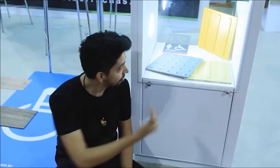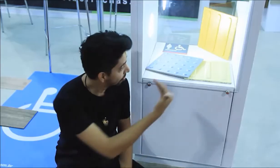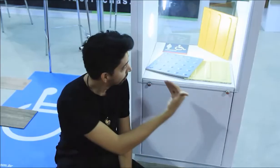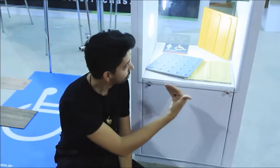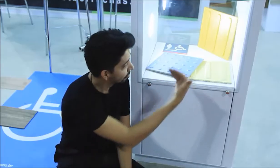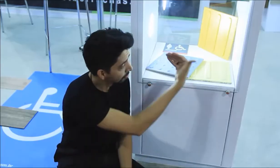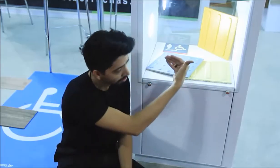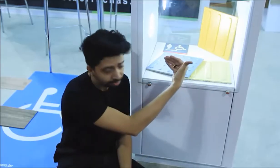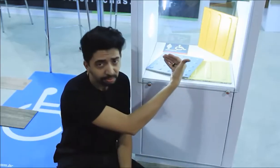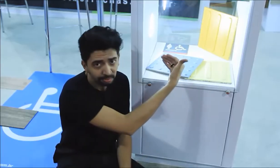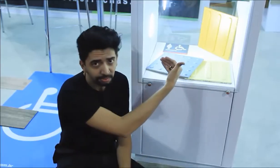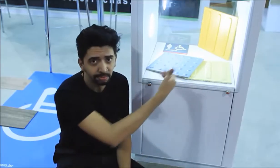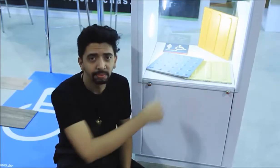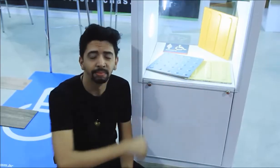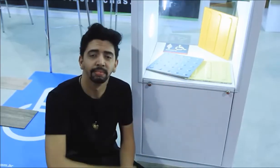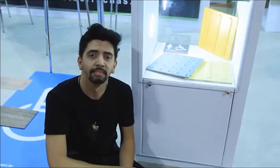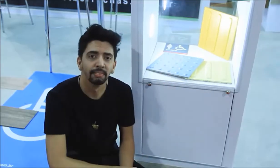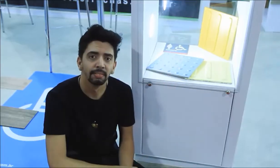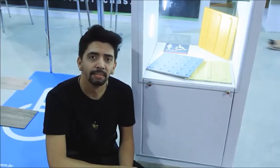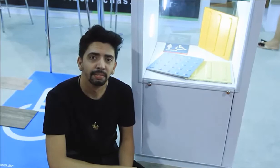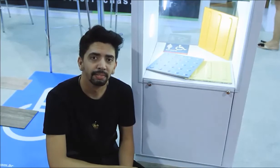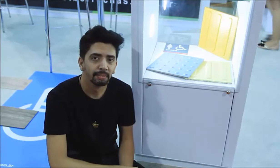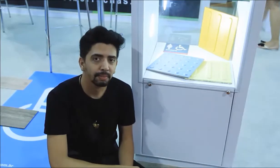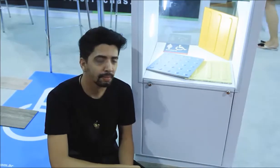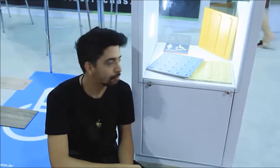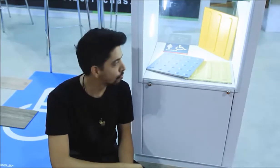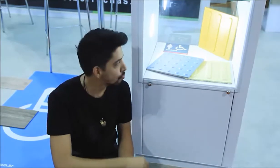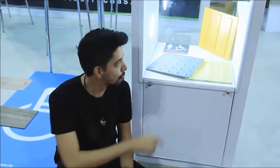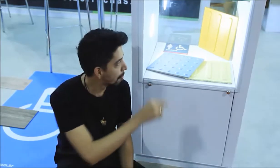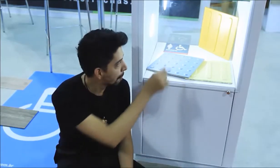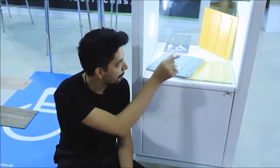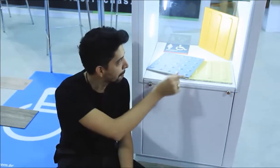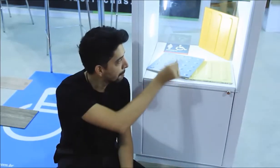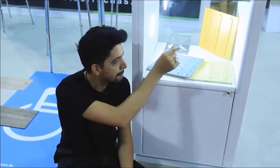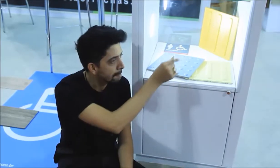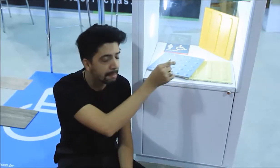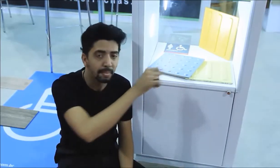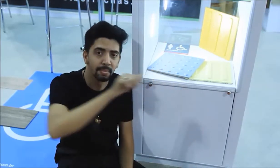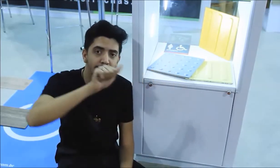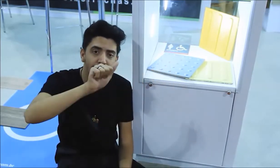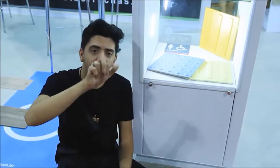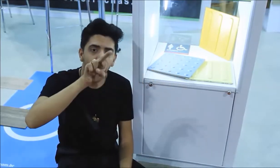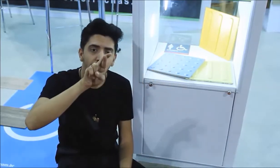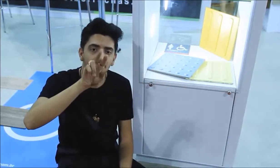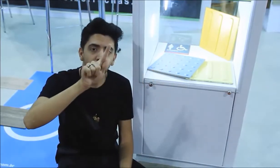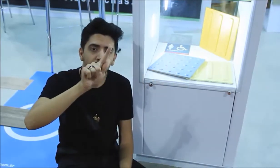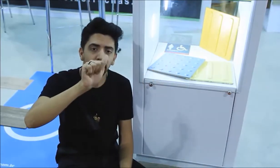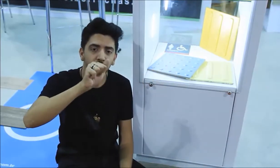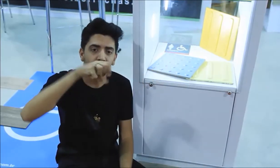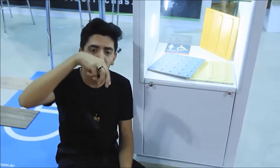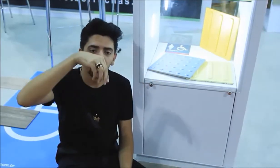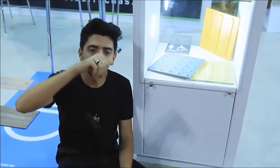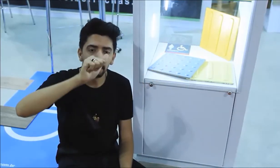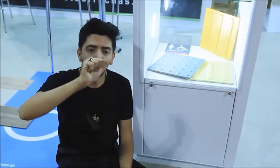Temos na parte de trás o piso, que é o argamassado. Ele serve para a área externa